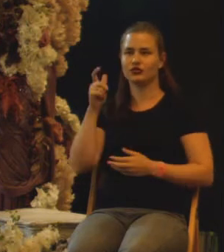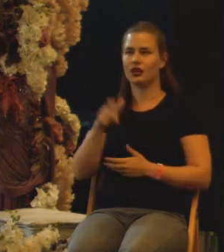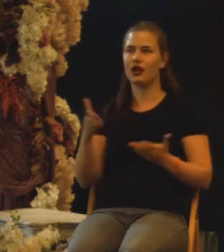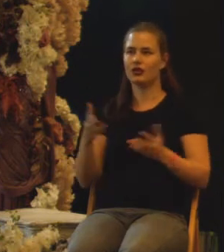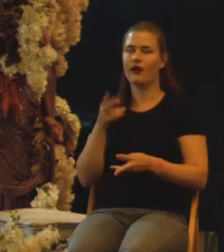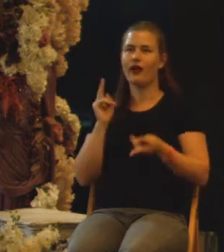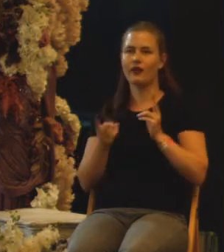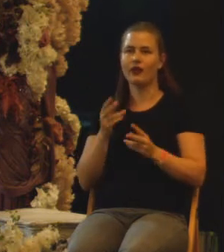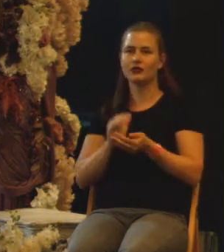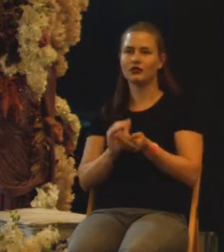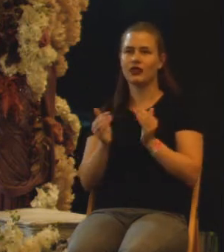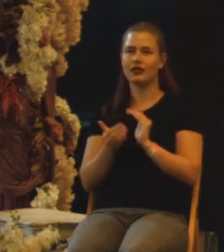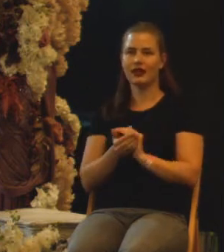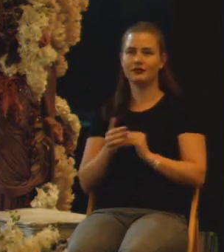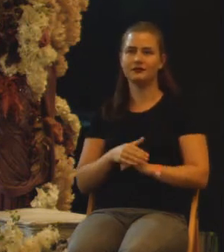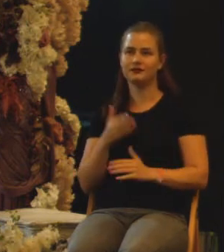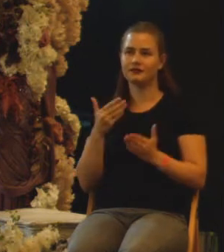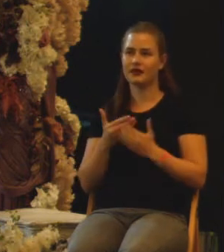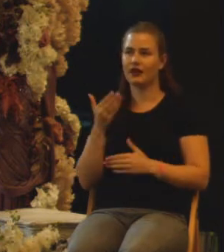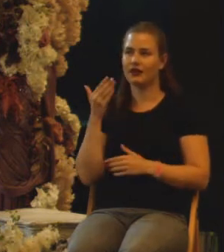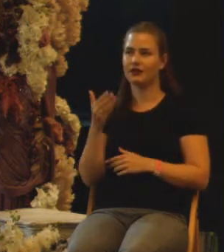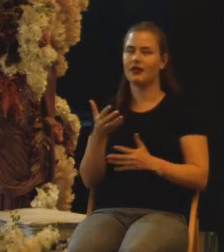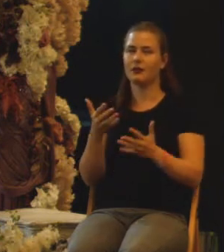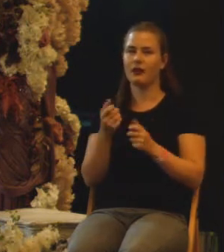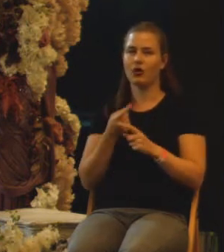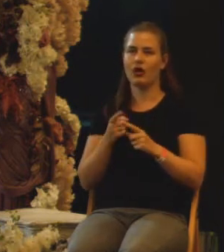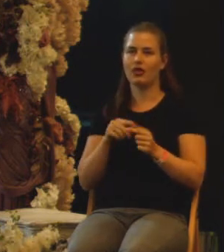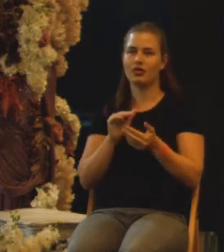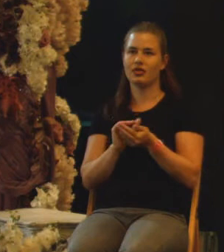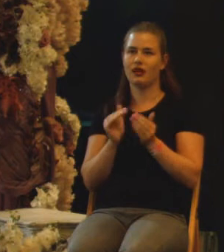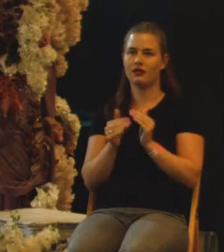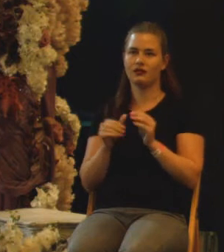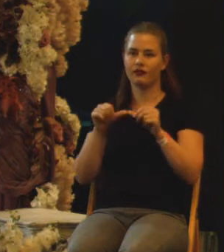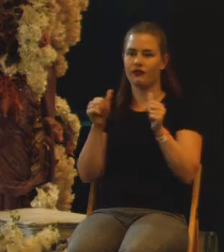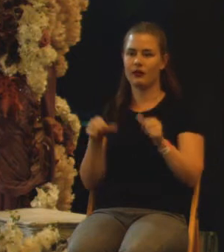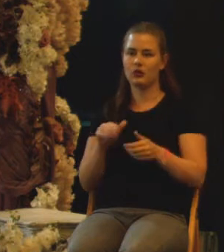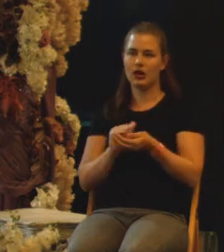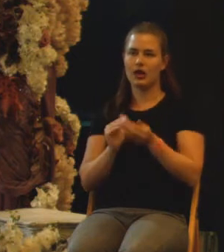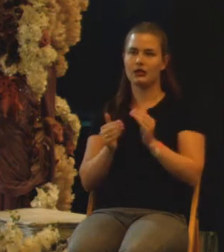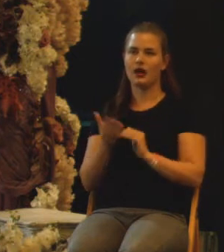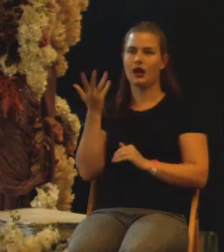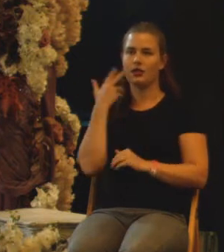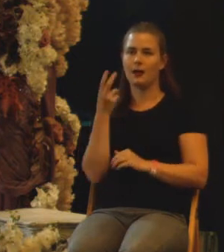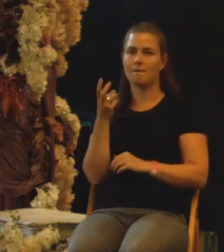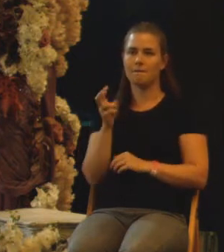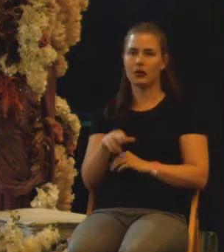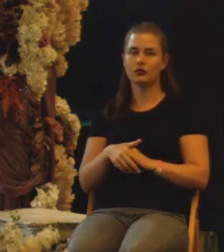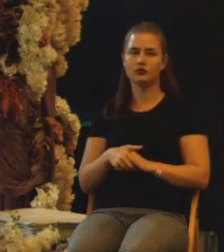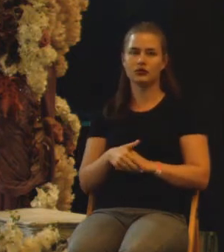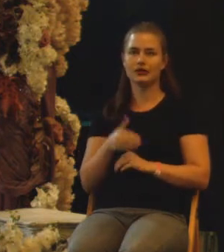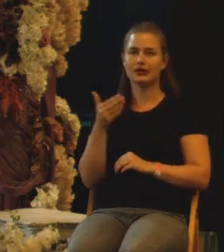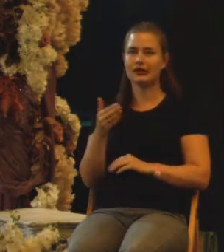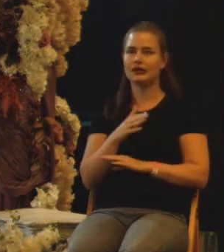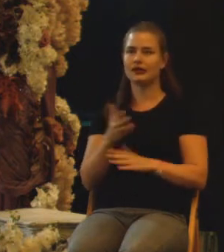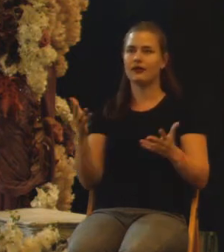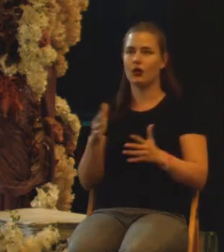котлеты. И вот ты берешь эти котлеты, формируешь эти котлеты. Когда приходишь... Ты ни в